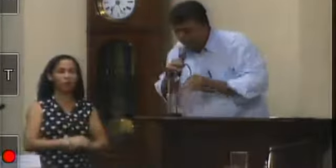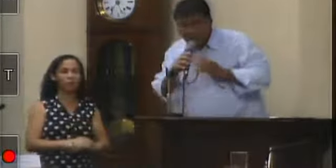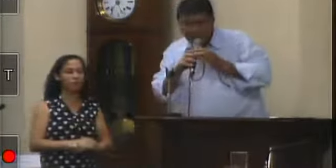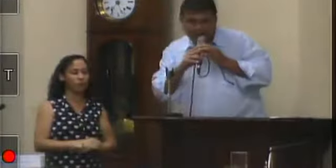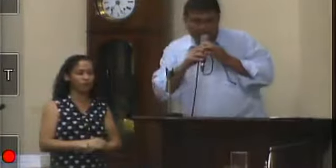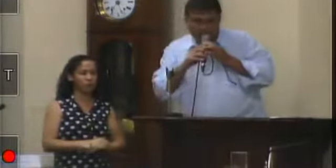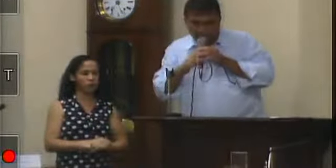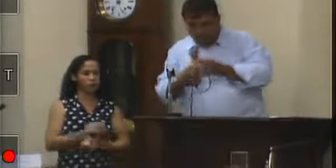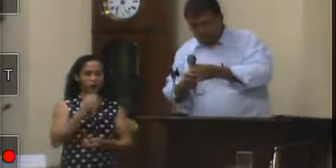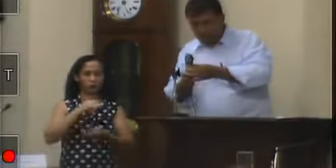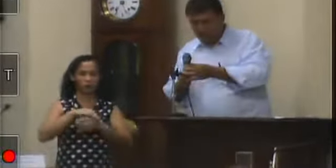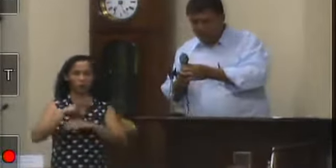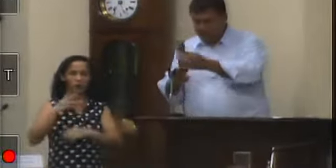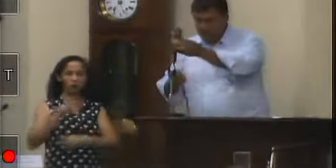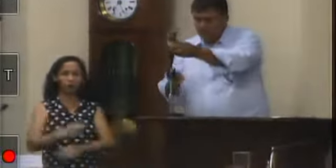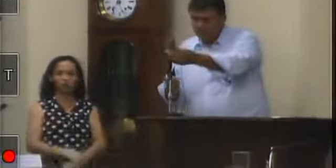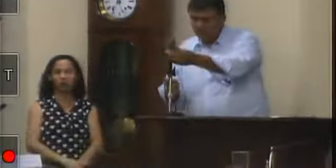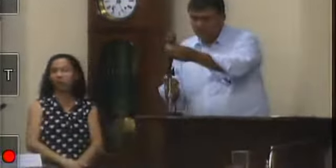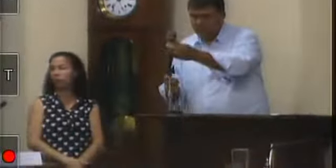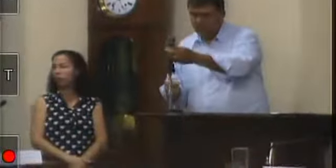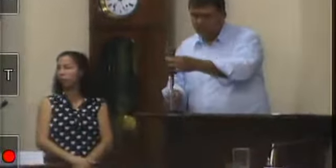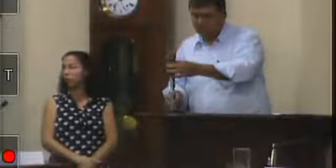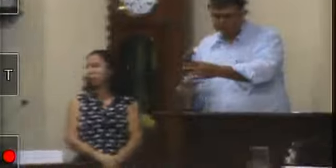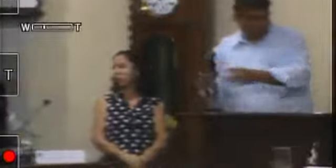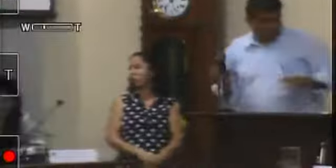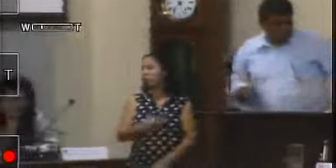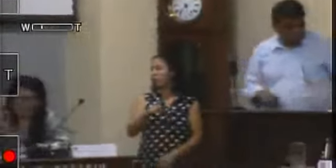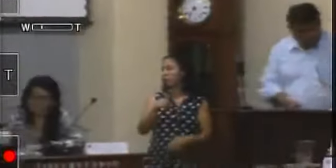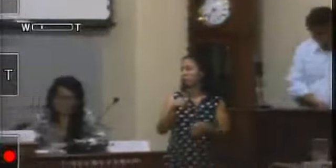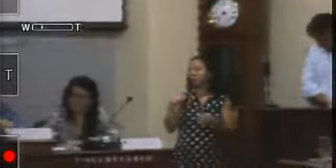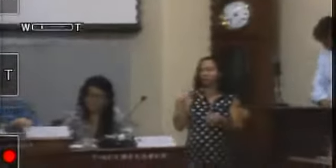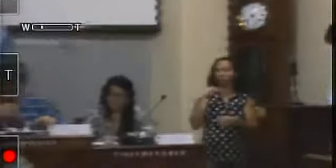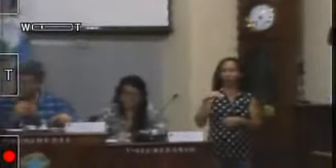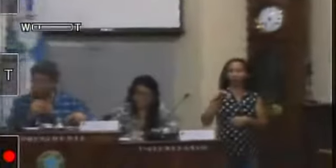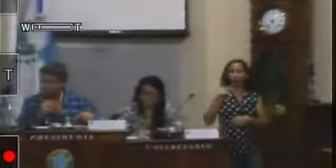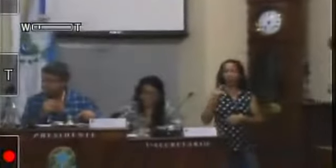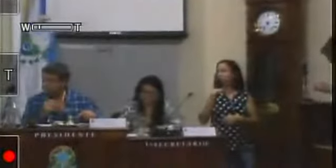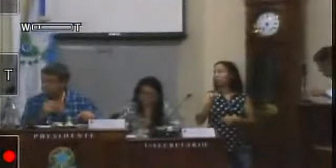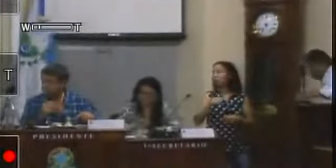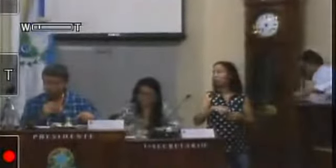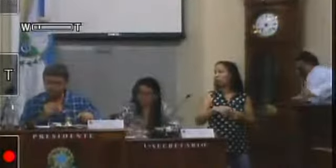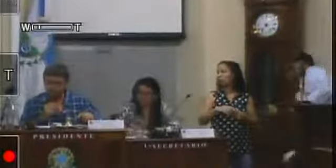tolerância. Boa noite a todos. Próxima vereadora, vereadora Michele Vieira Cabral.